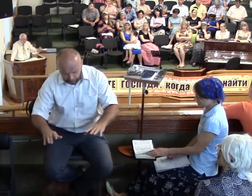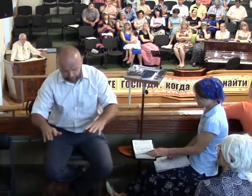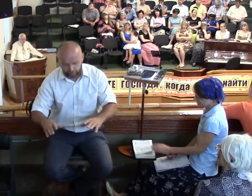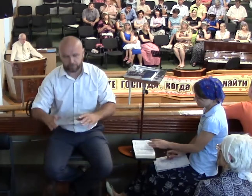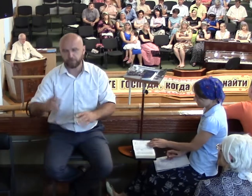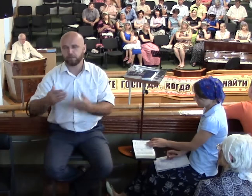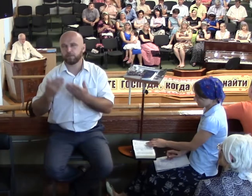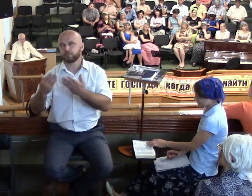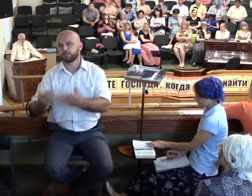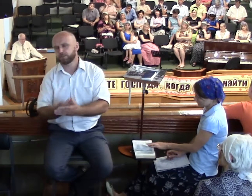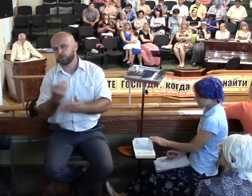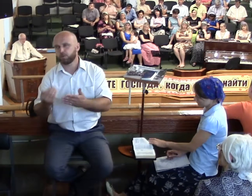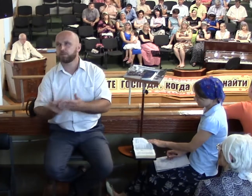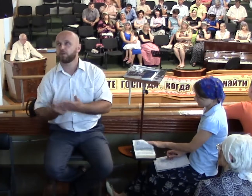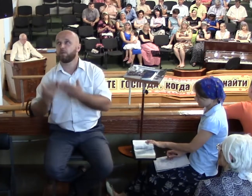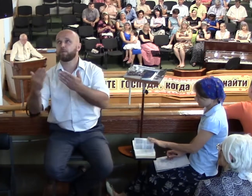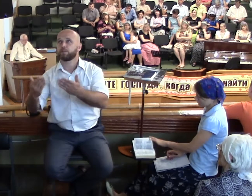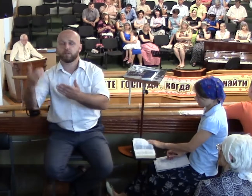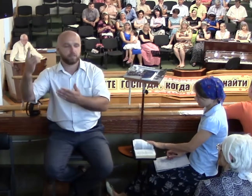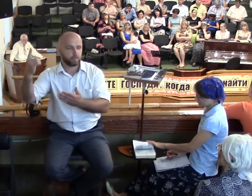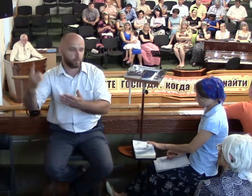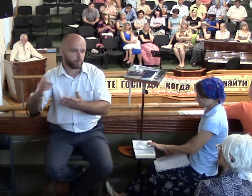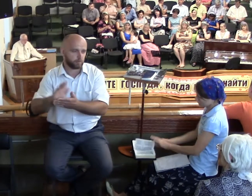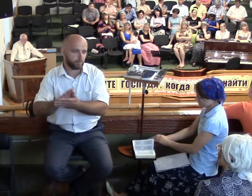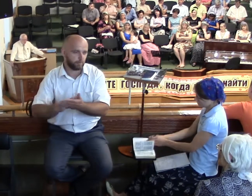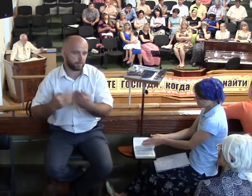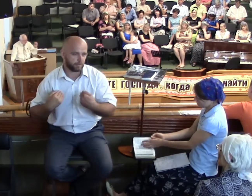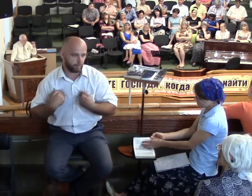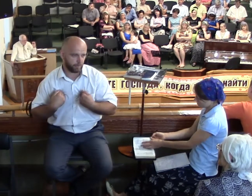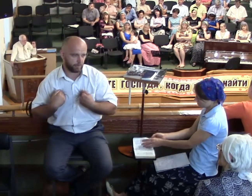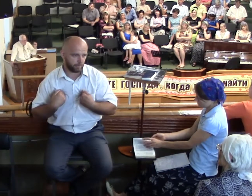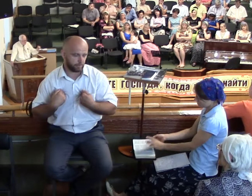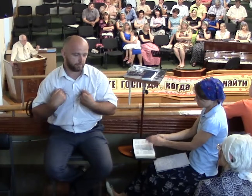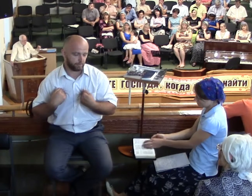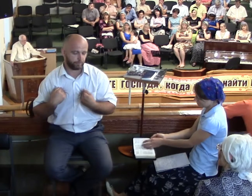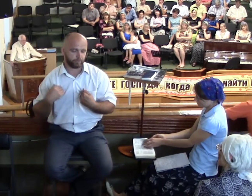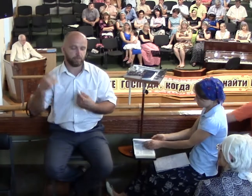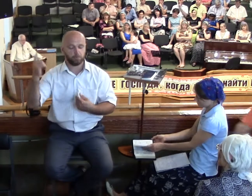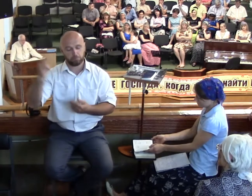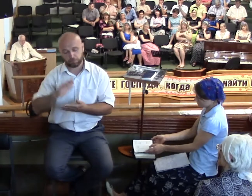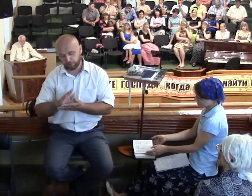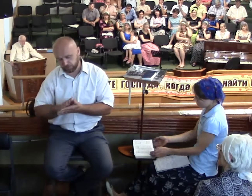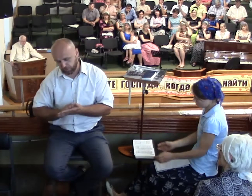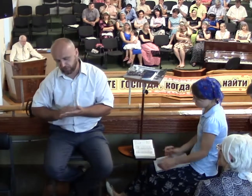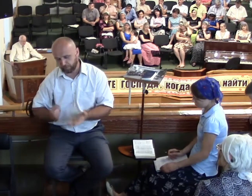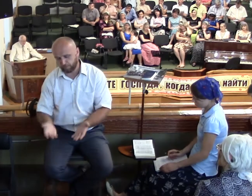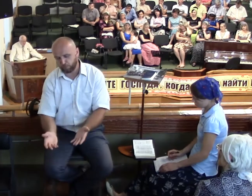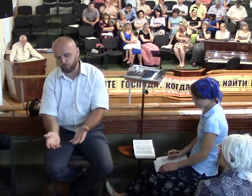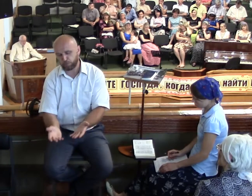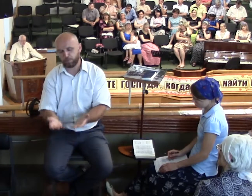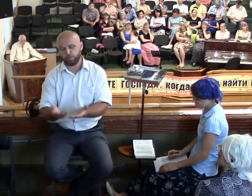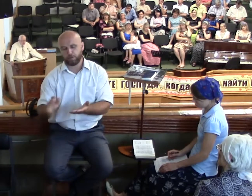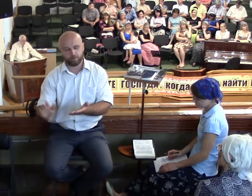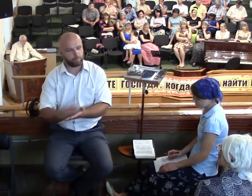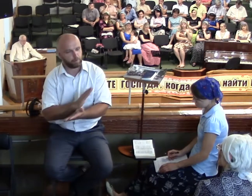как живой. Друзья дорогие, настолько работы было, столько нужно было приложить усилий, чтобы получилось